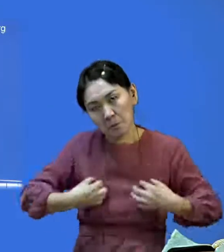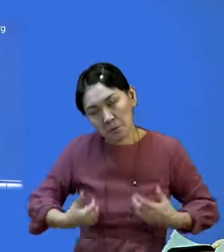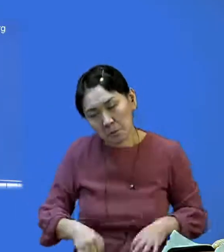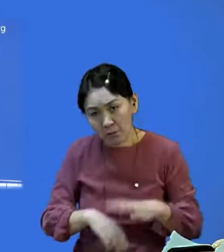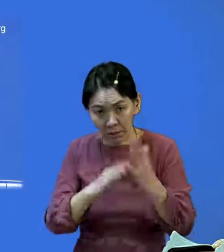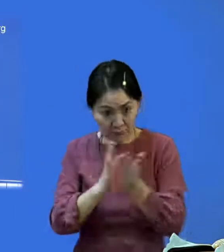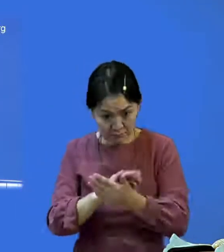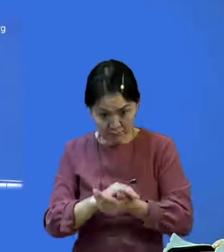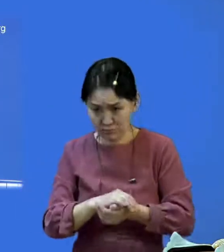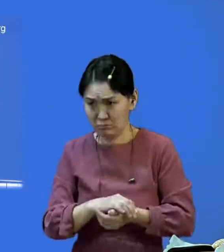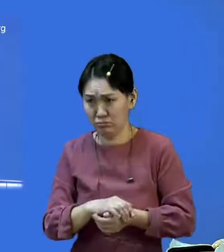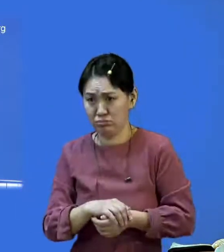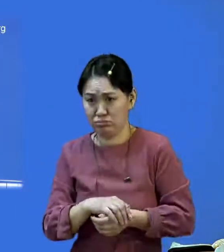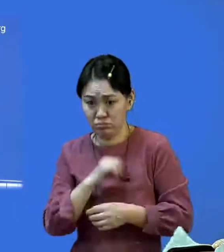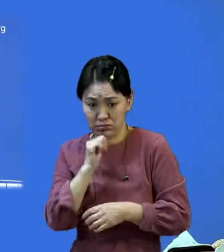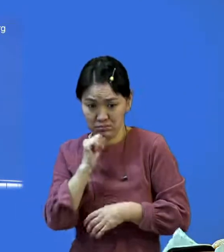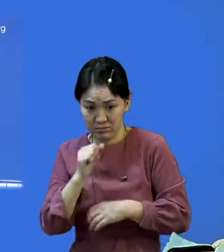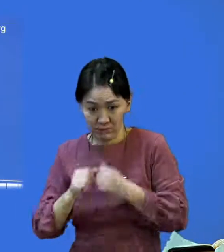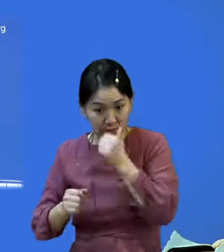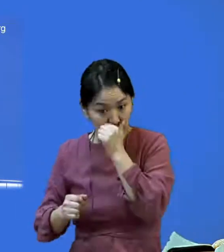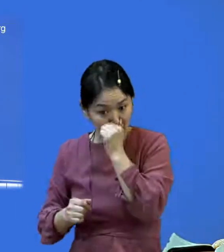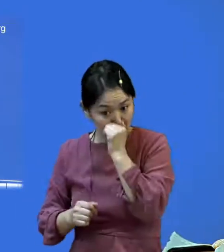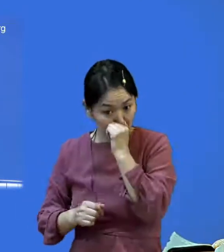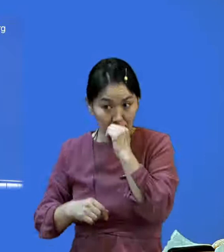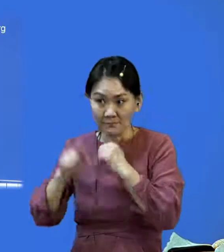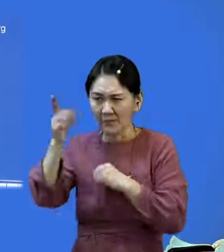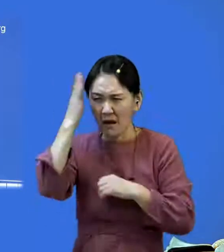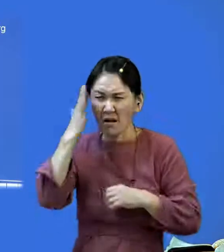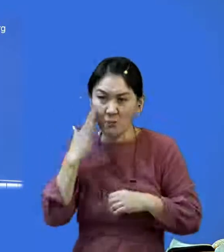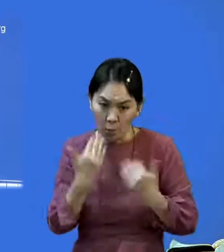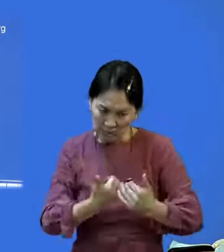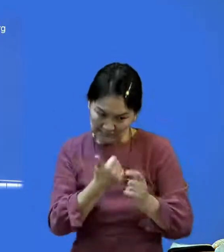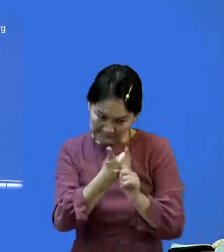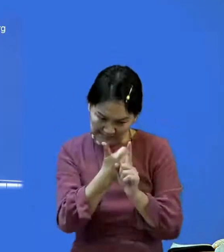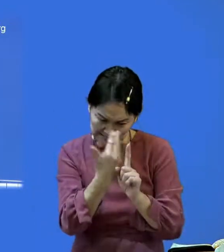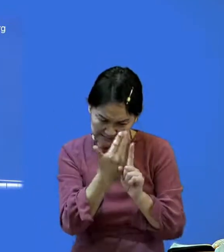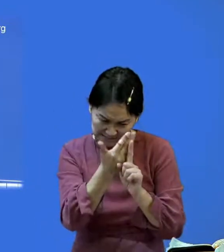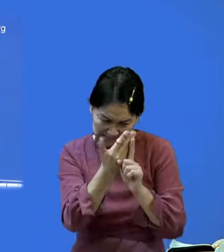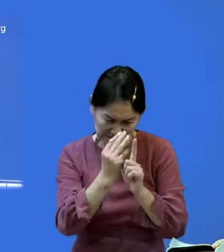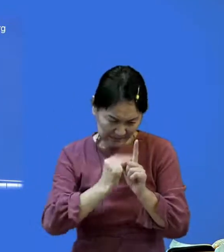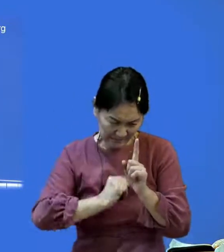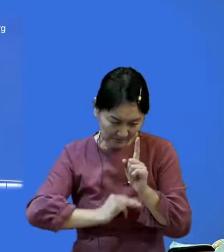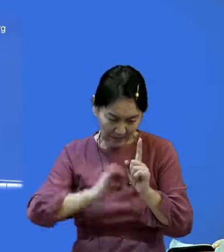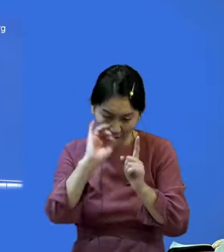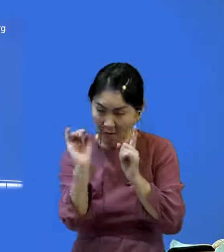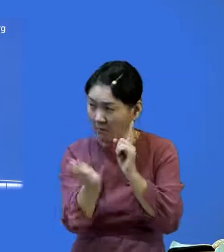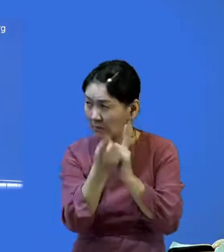хүүхдийг нэг онцгой хүүхэд болгохгүй зүтгээд иж болохгүй, тэгш шуналтаж болохгүй.